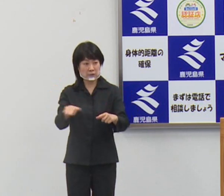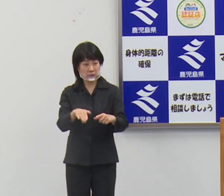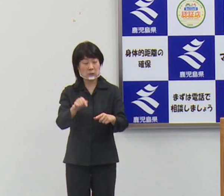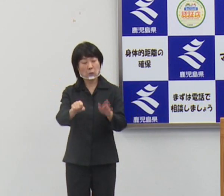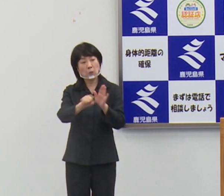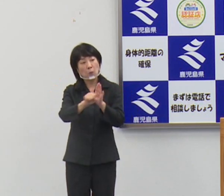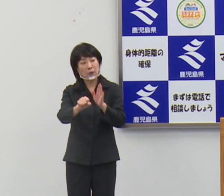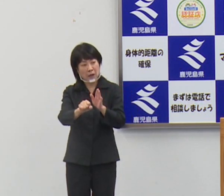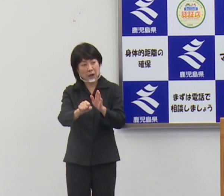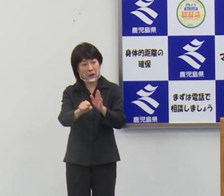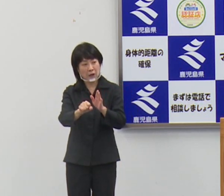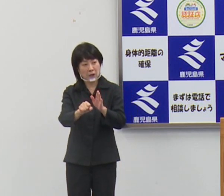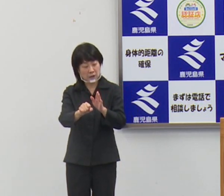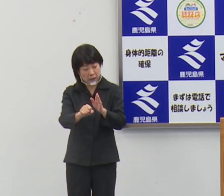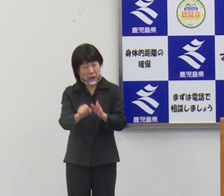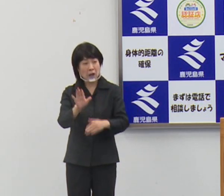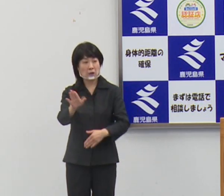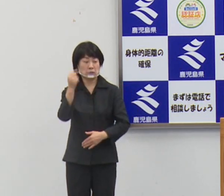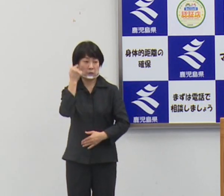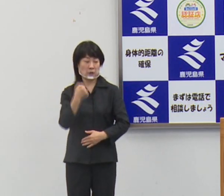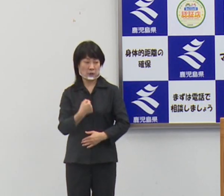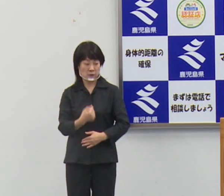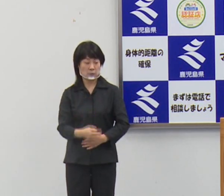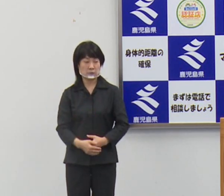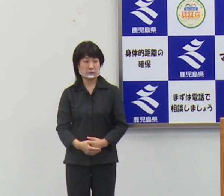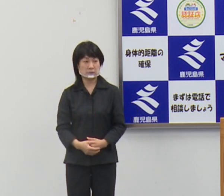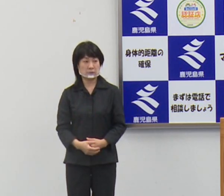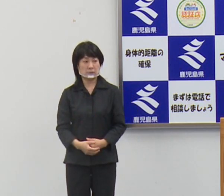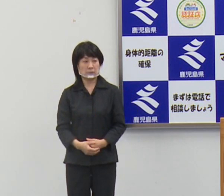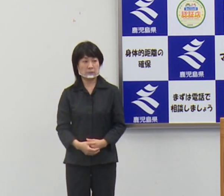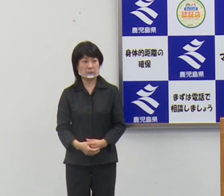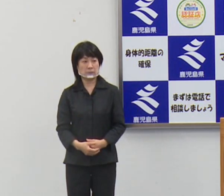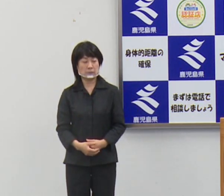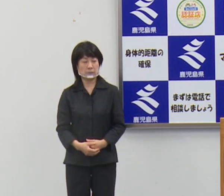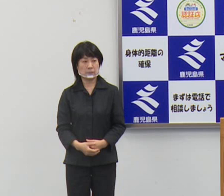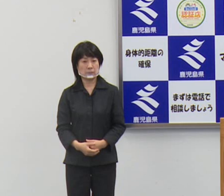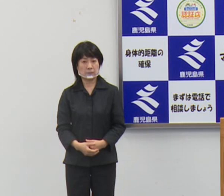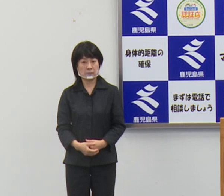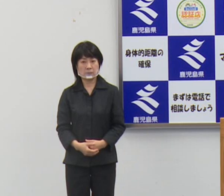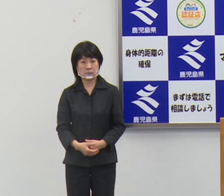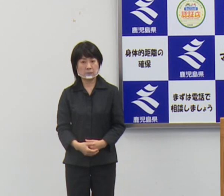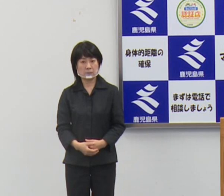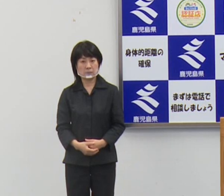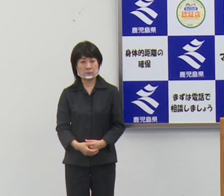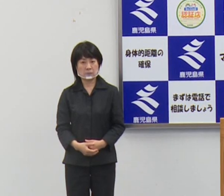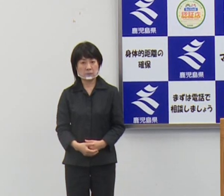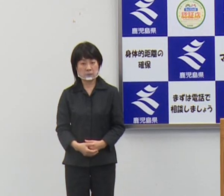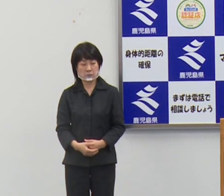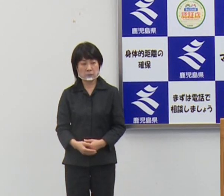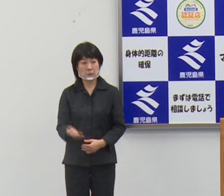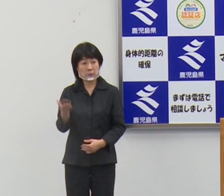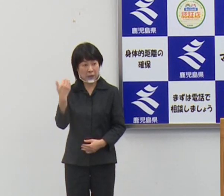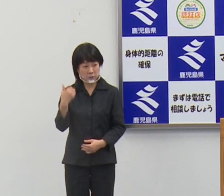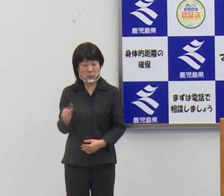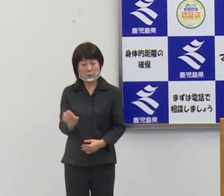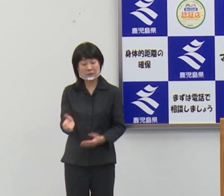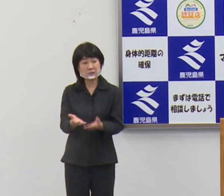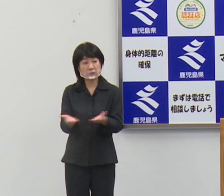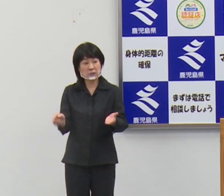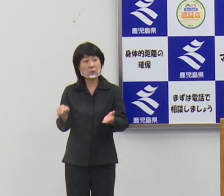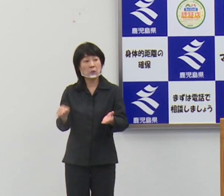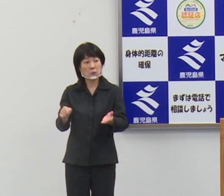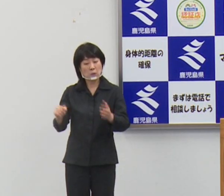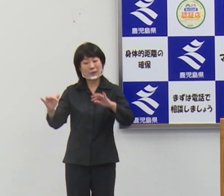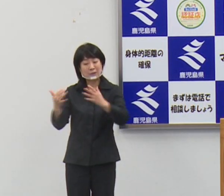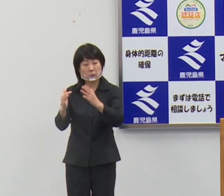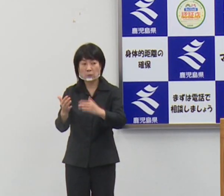効果というの方がですね、強いんじゃないかなというふうに私は思ってますが、特段そこのパチンコ店のような議論というのは今回はありません